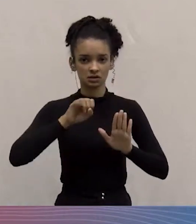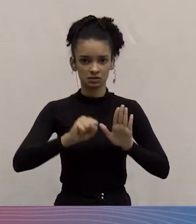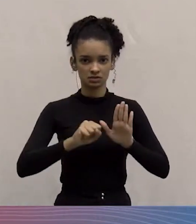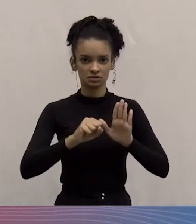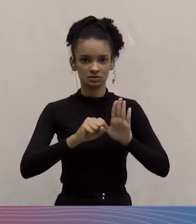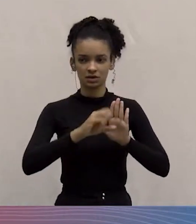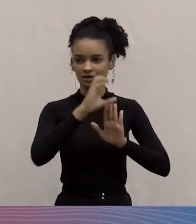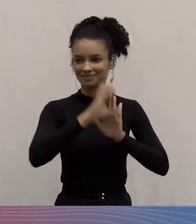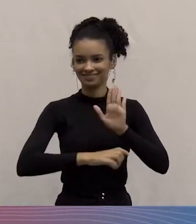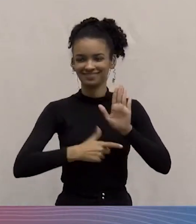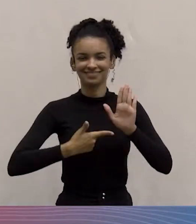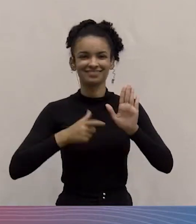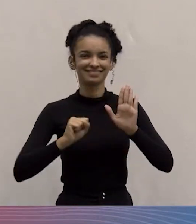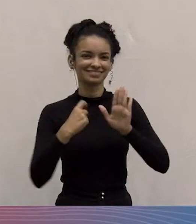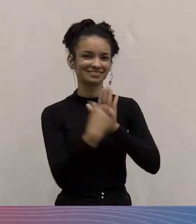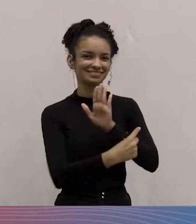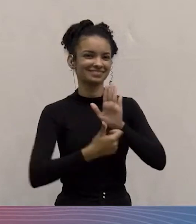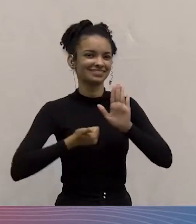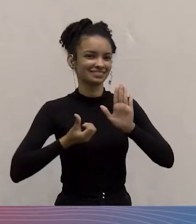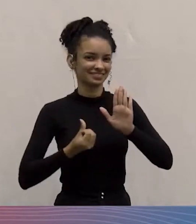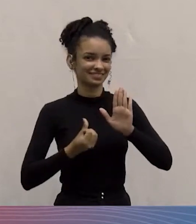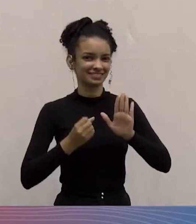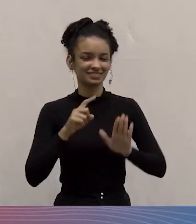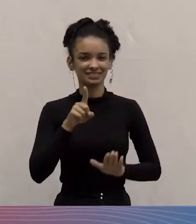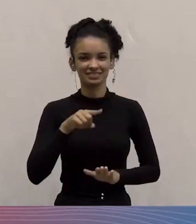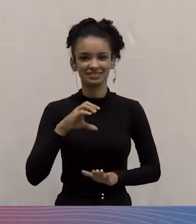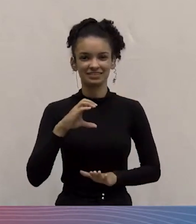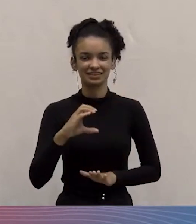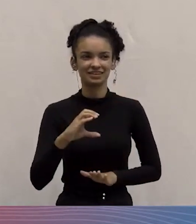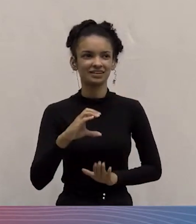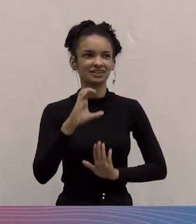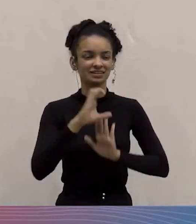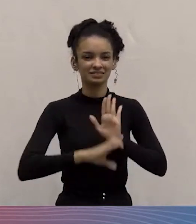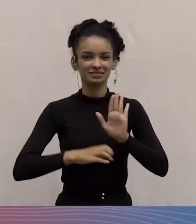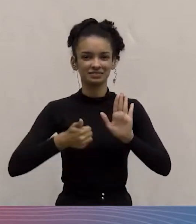Isaías 28, 16. Zacarias 10, 4.